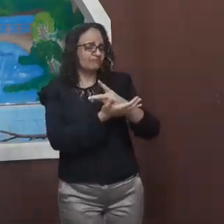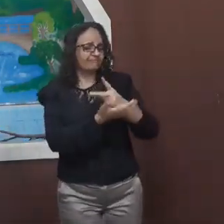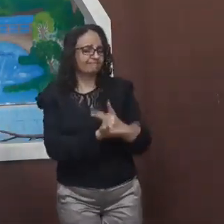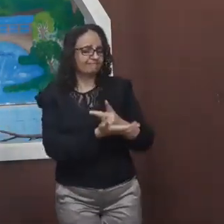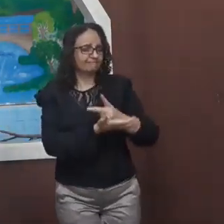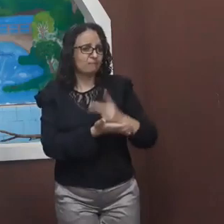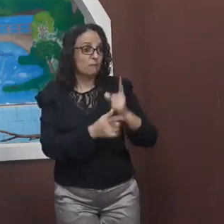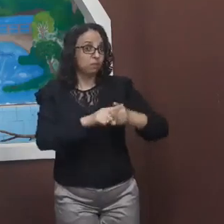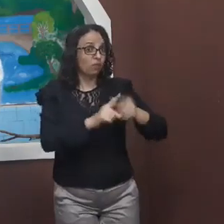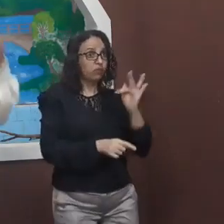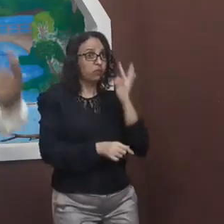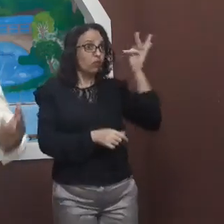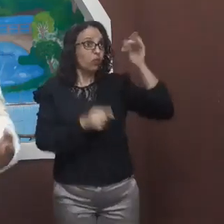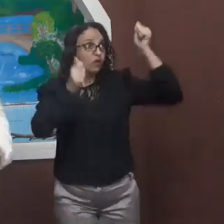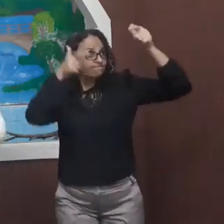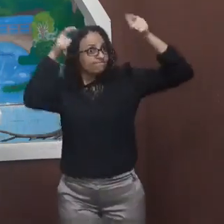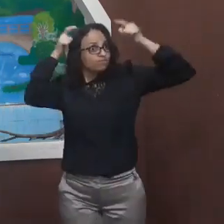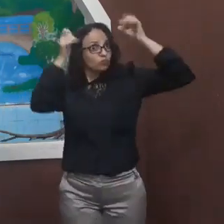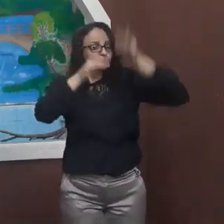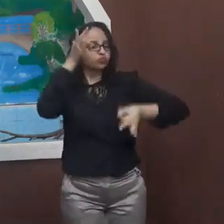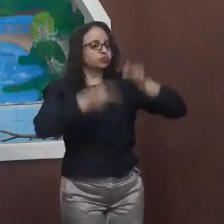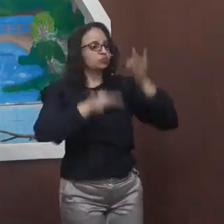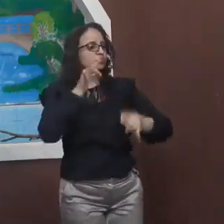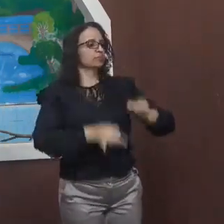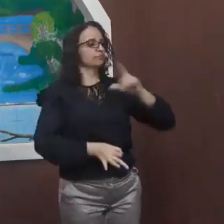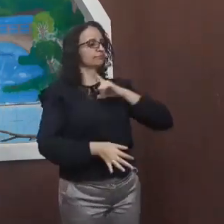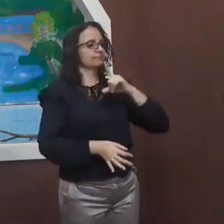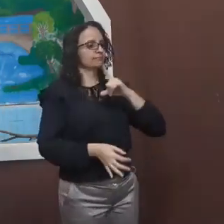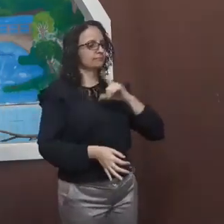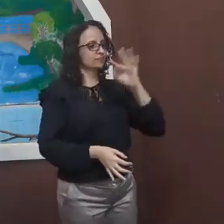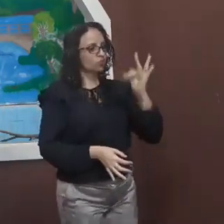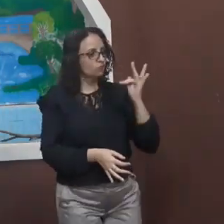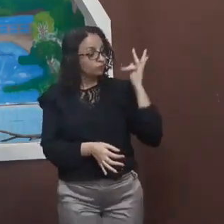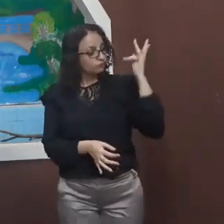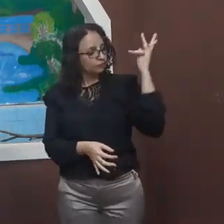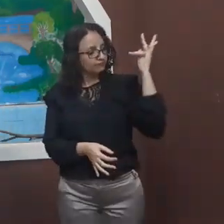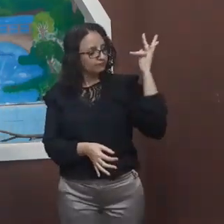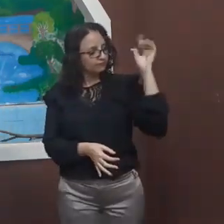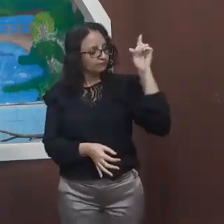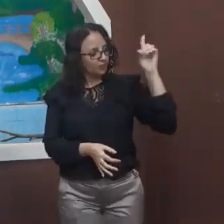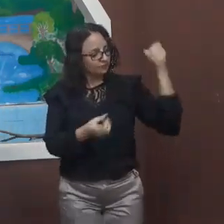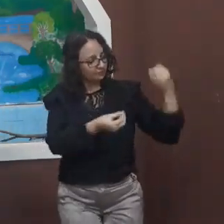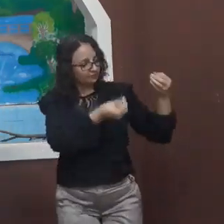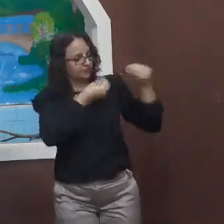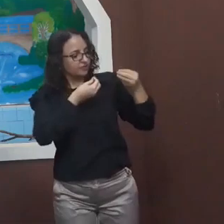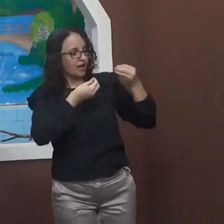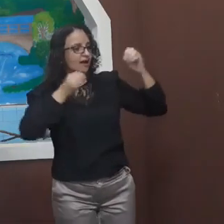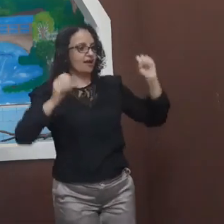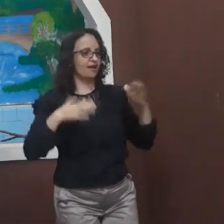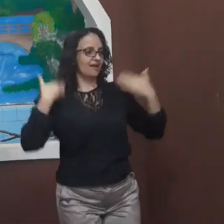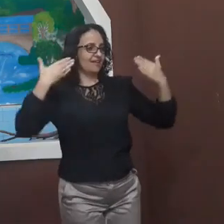esse céu, nós temos uma coroa da justiça, nós temos uma coroa de alegria.